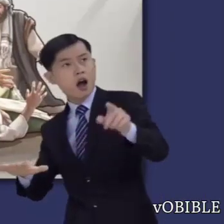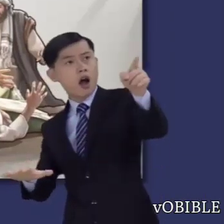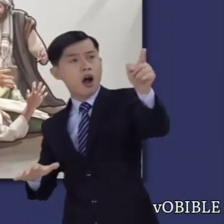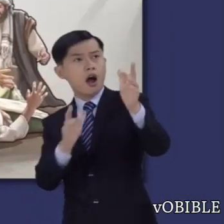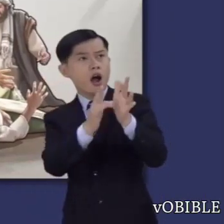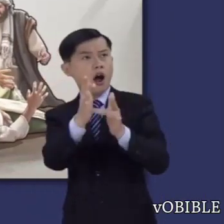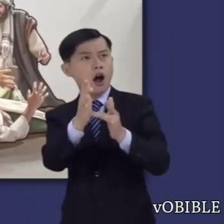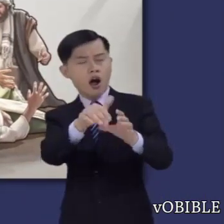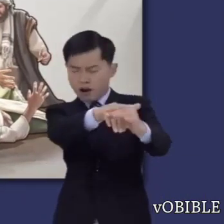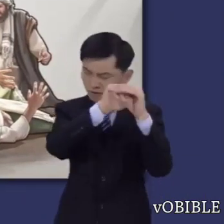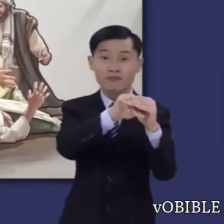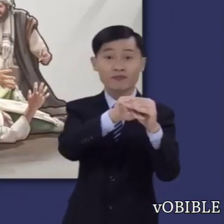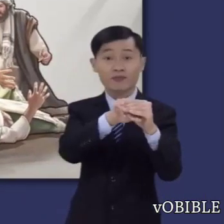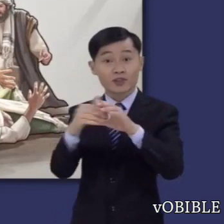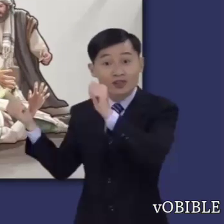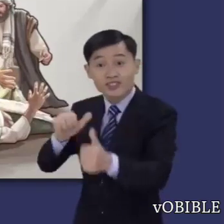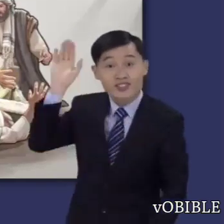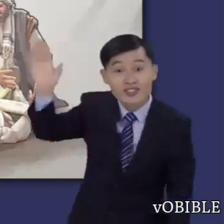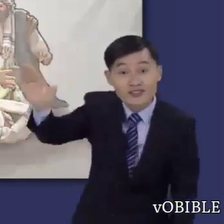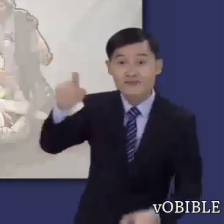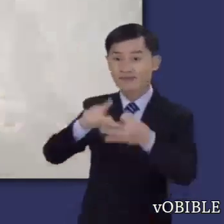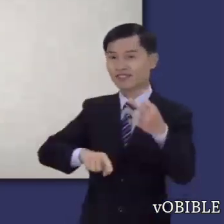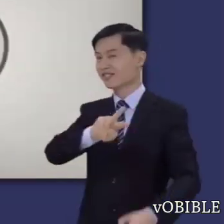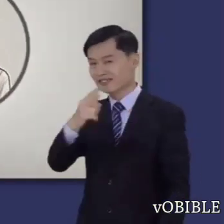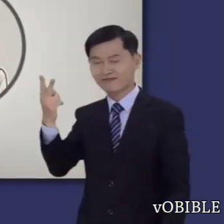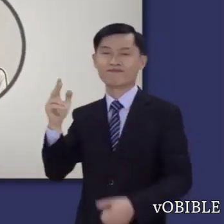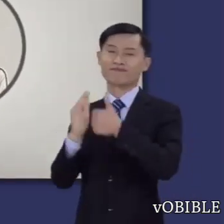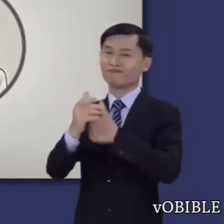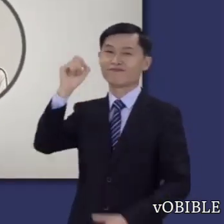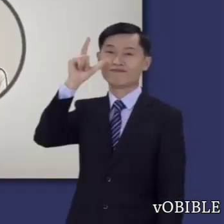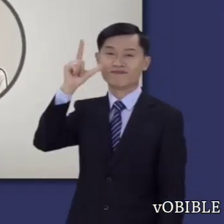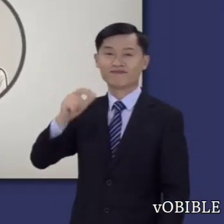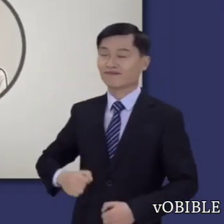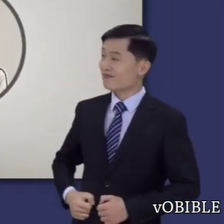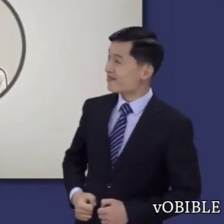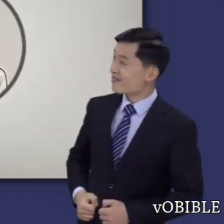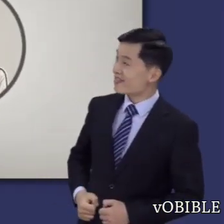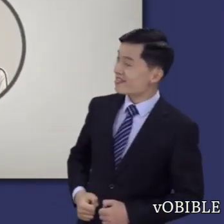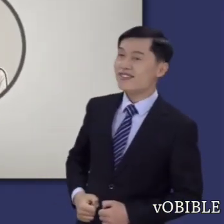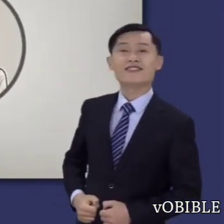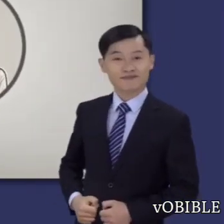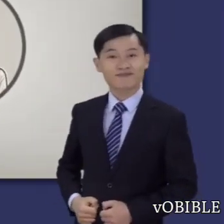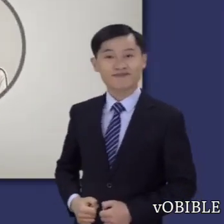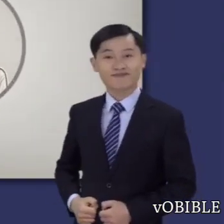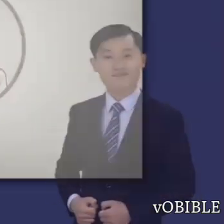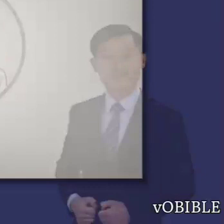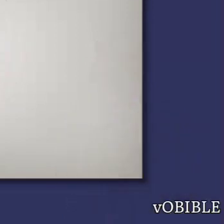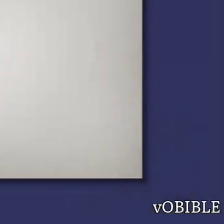显现，结果扫罗成为基督徒，后来大家称他为使徒保